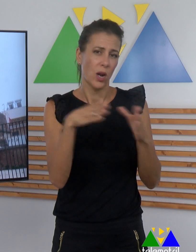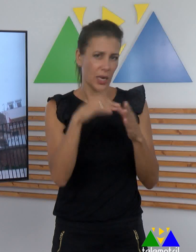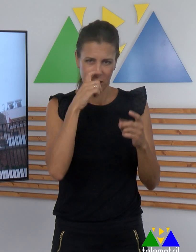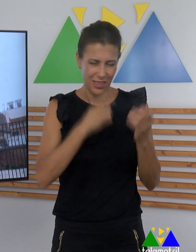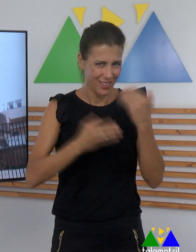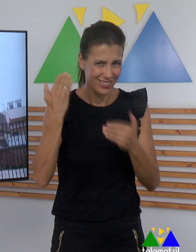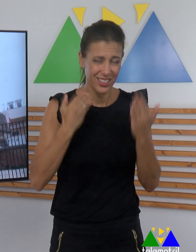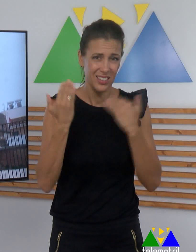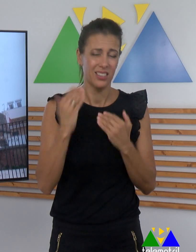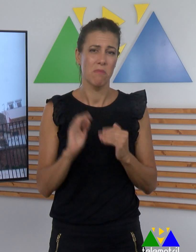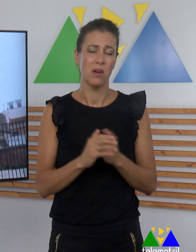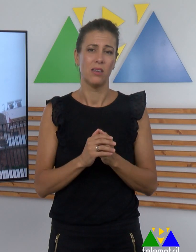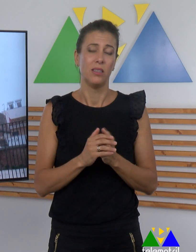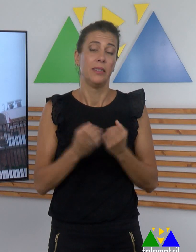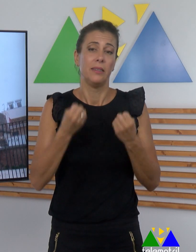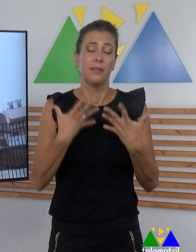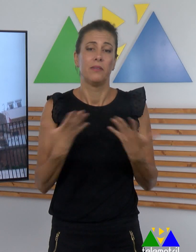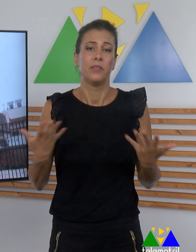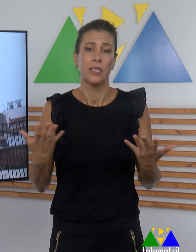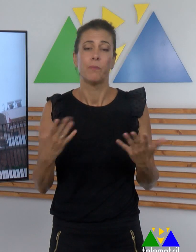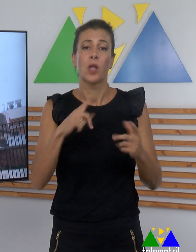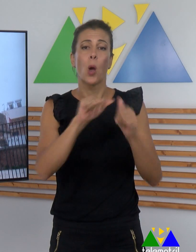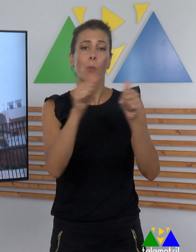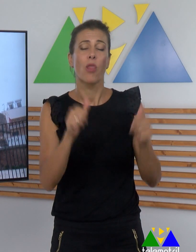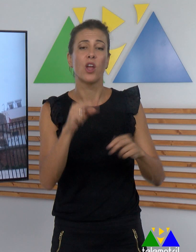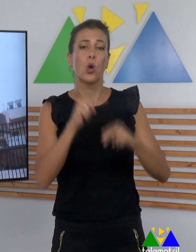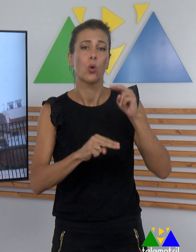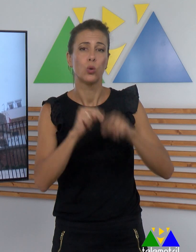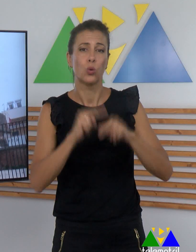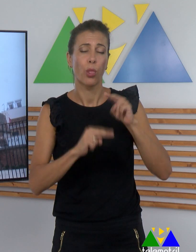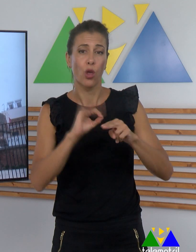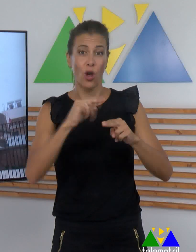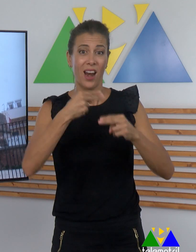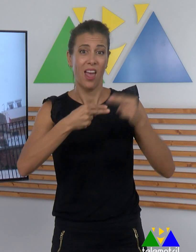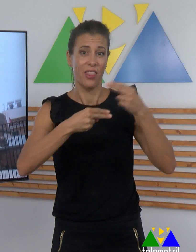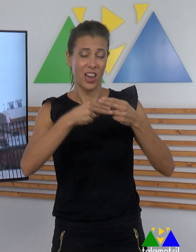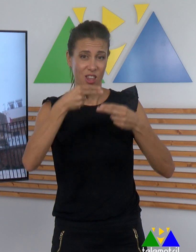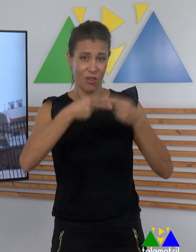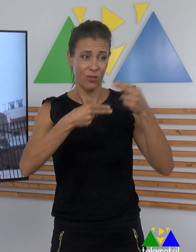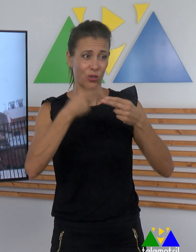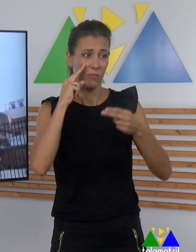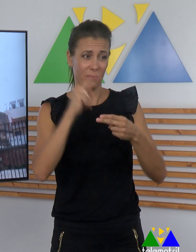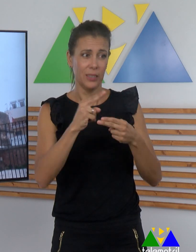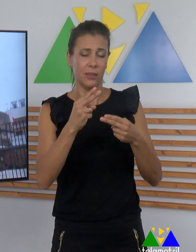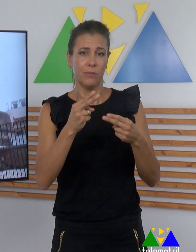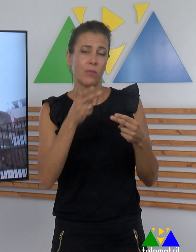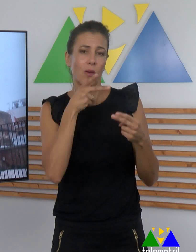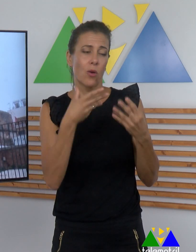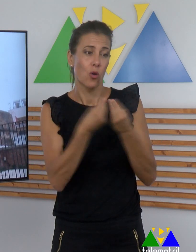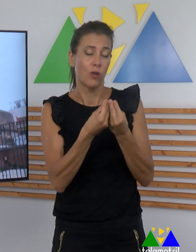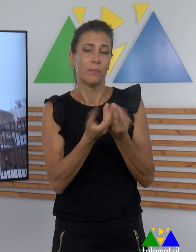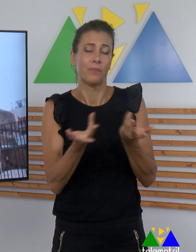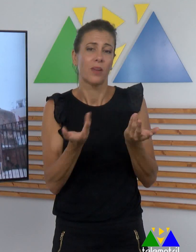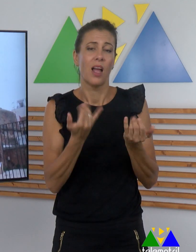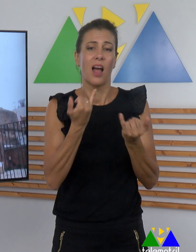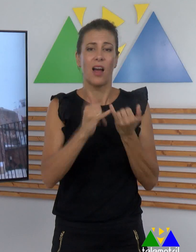antiquísima, y bueno, el modelo de construcción es ladrillo visto, que es cajón de mampostería con ladrillo visto,